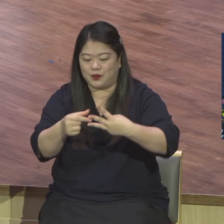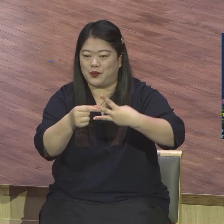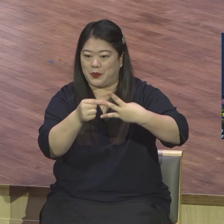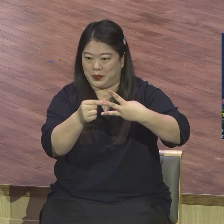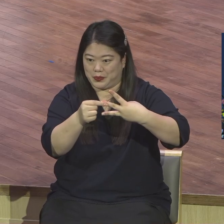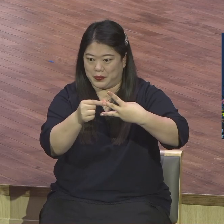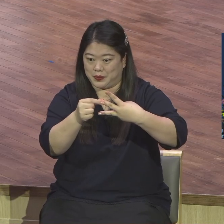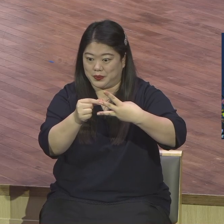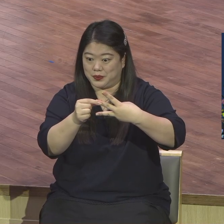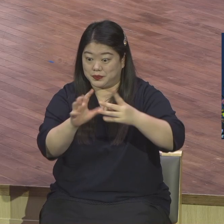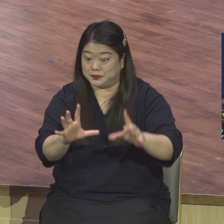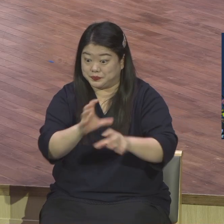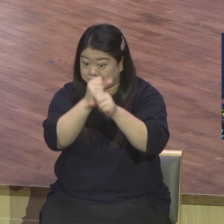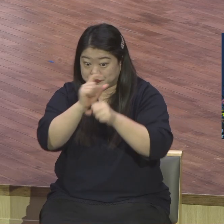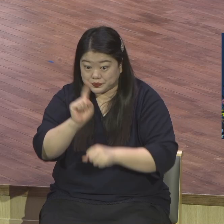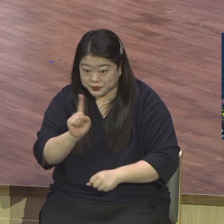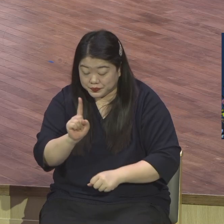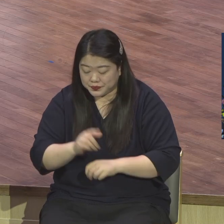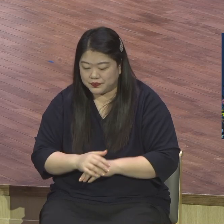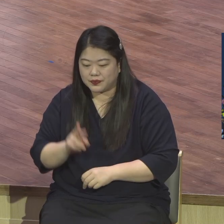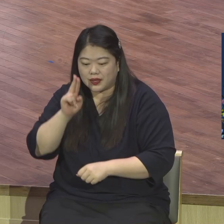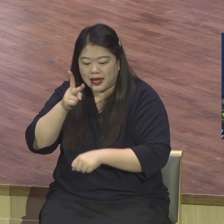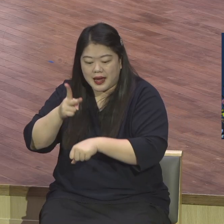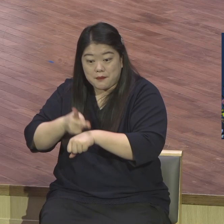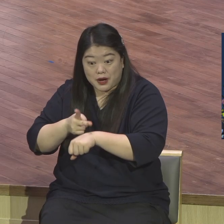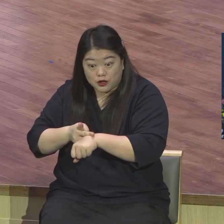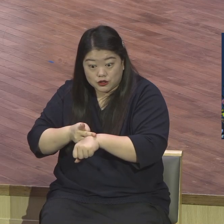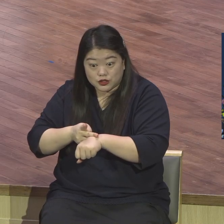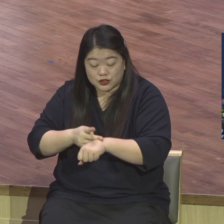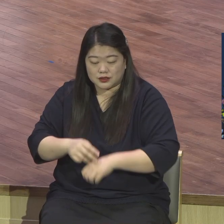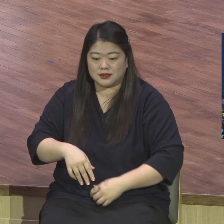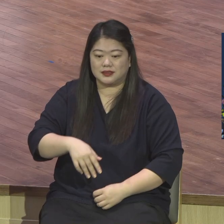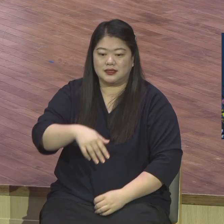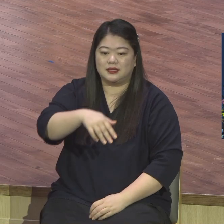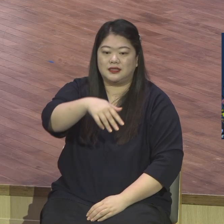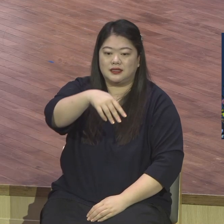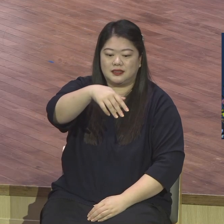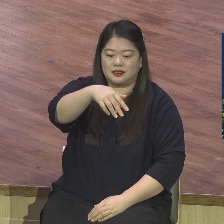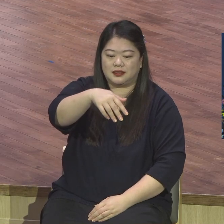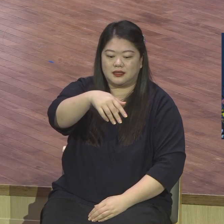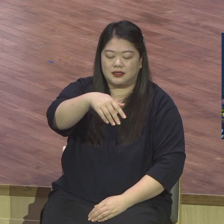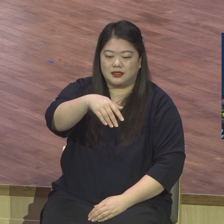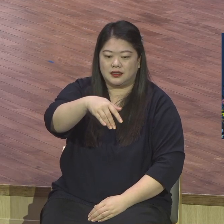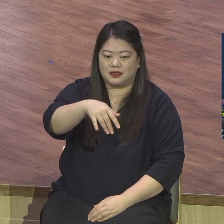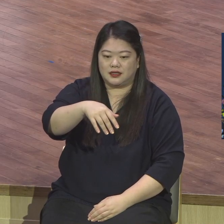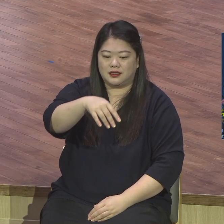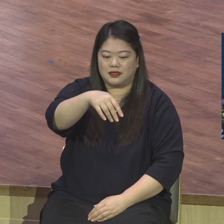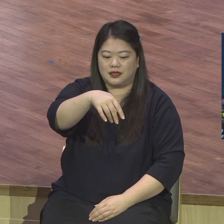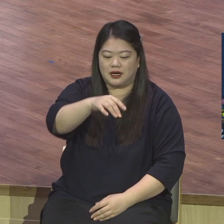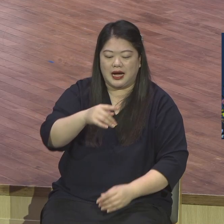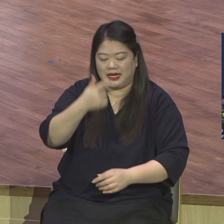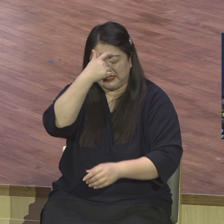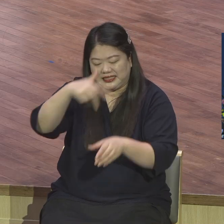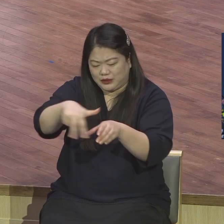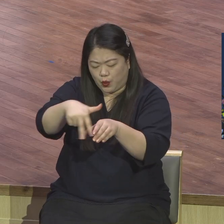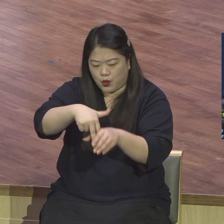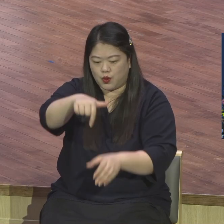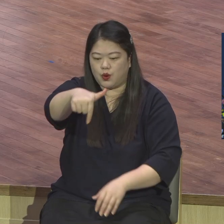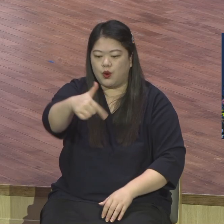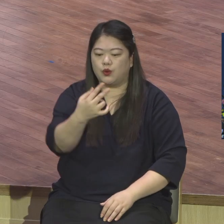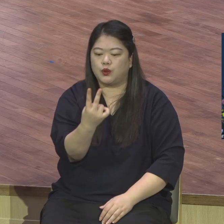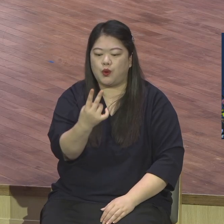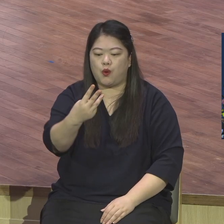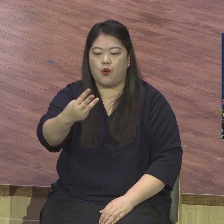바울의 이 칭의 교리, 아주 일목요연하게 기독교 교리를